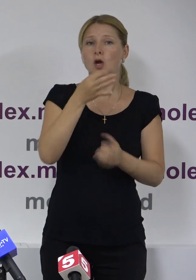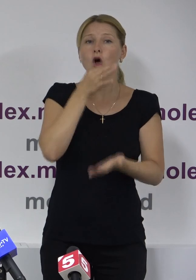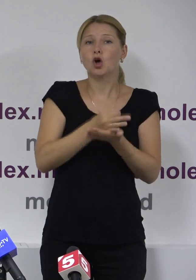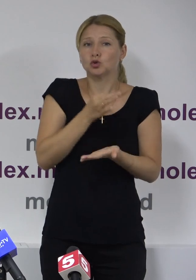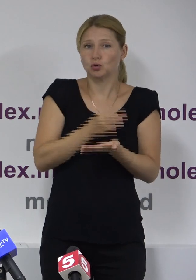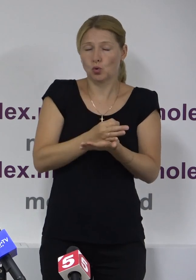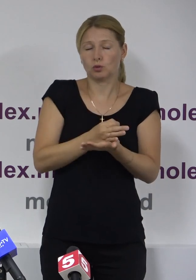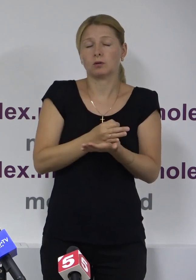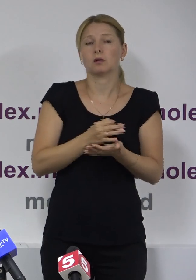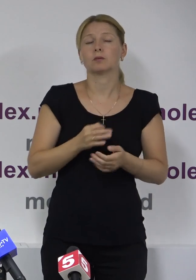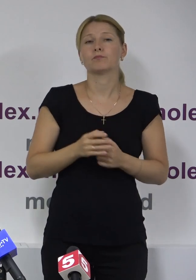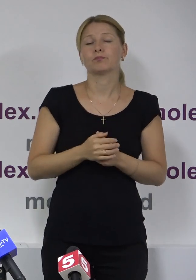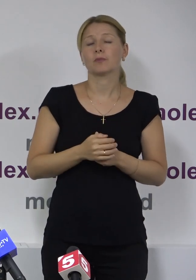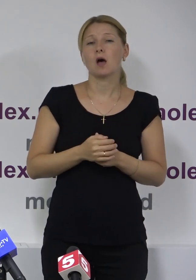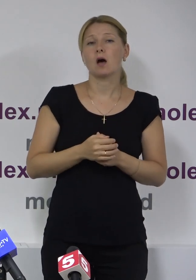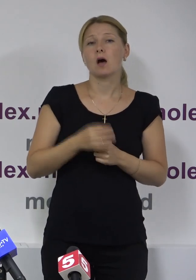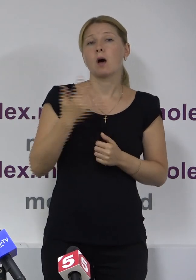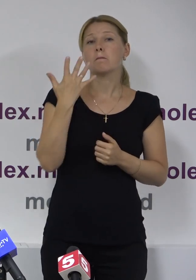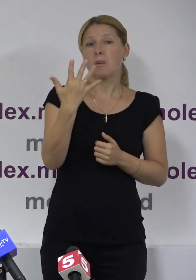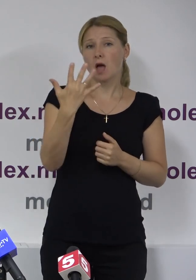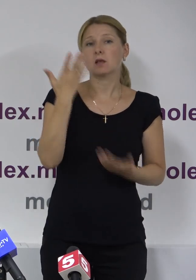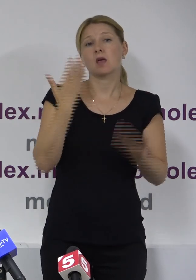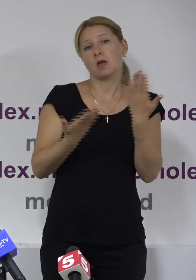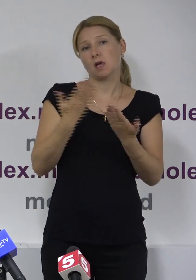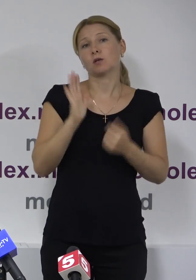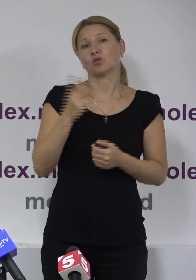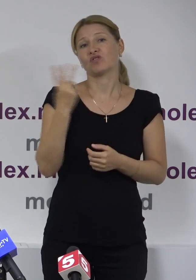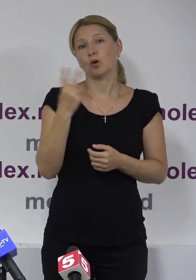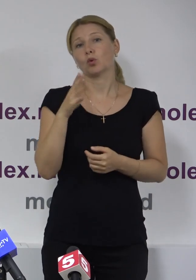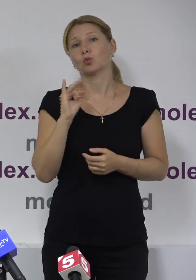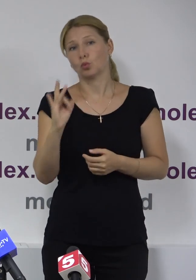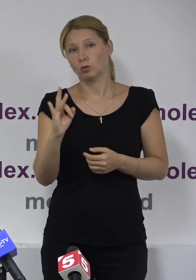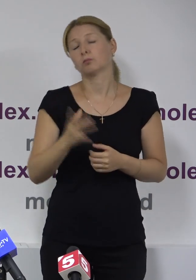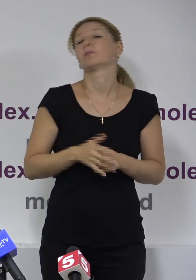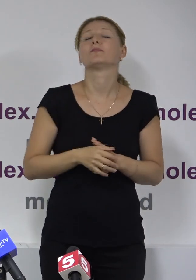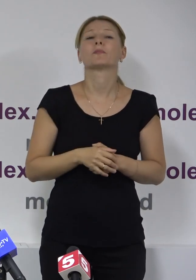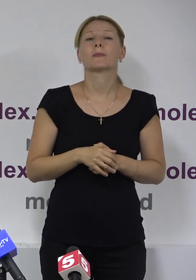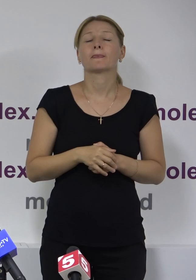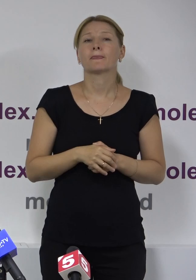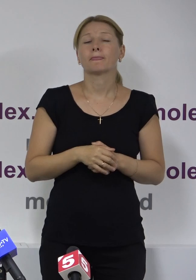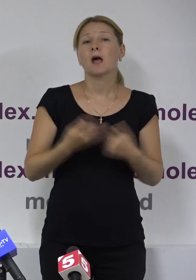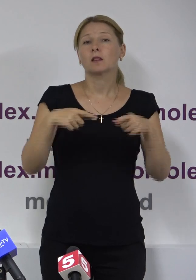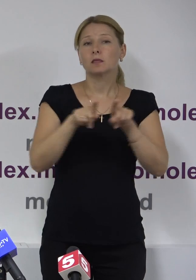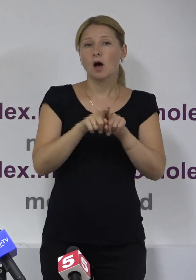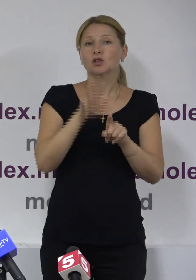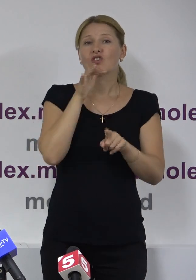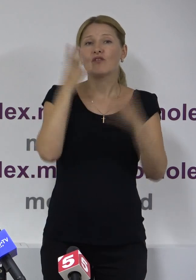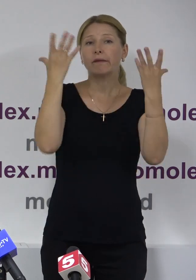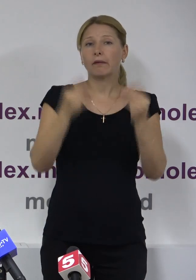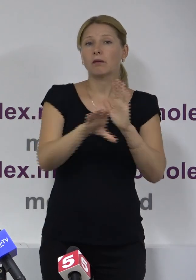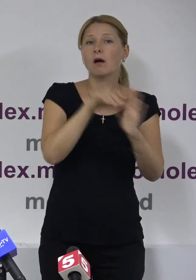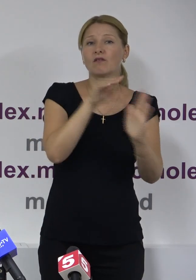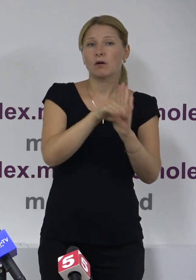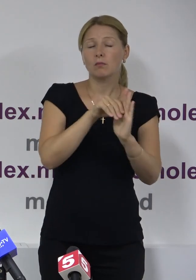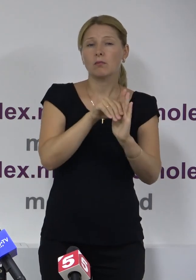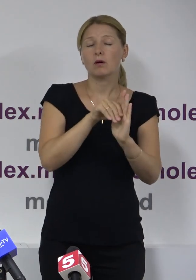monitorizare intermediare, eventual 5 dacă va fi și turul 2 de scrutin. De asemenea, în ziua alegerilor vom